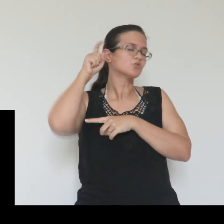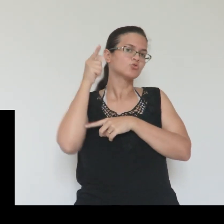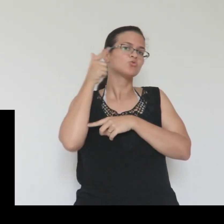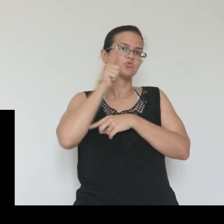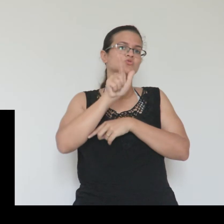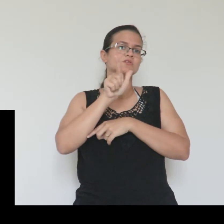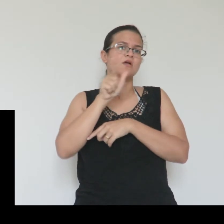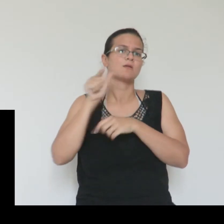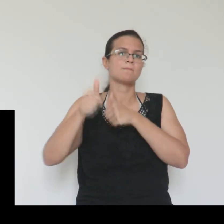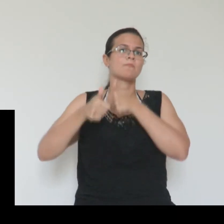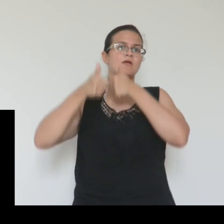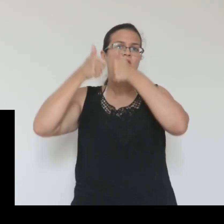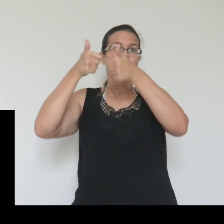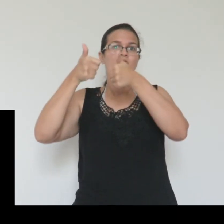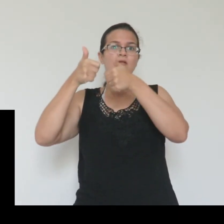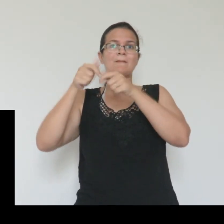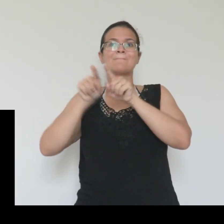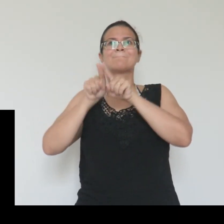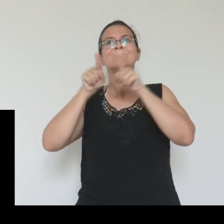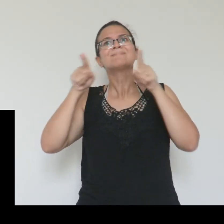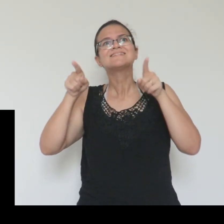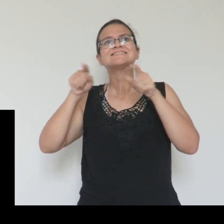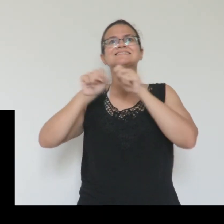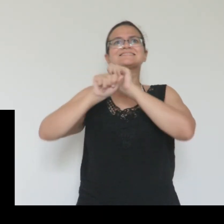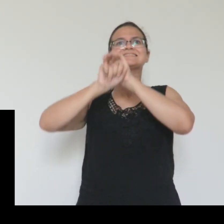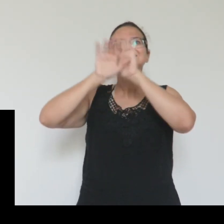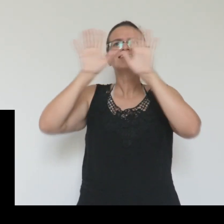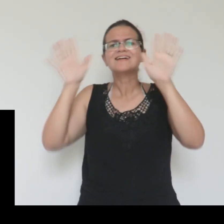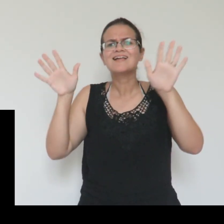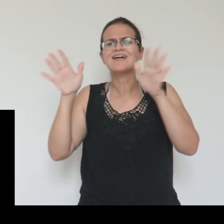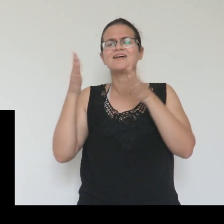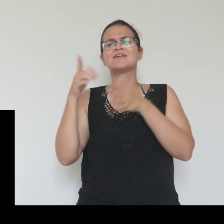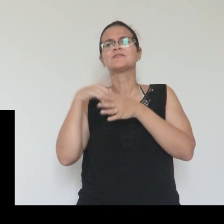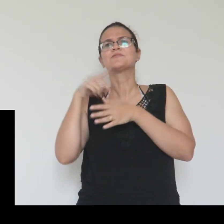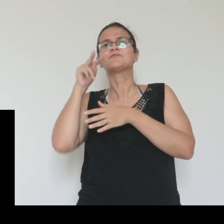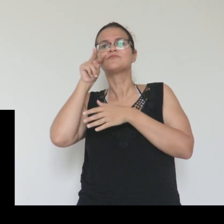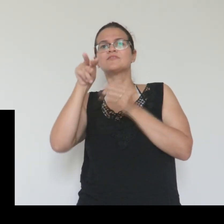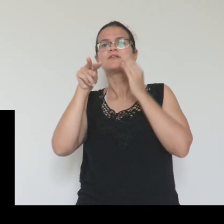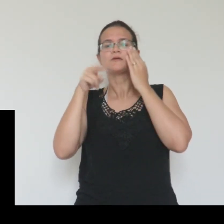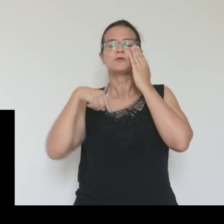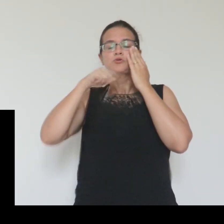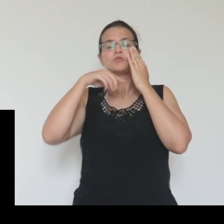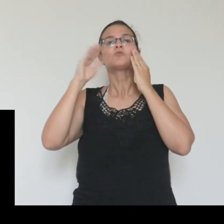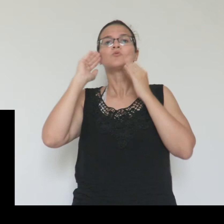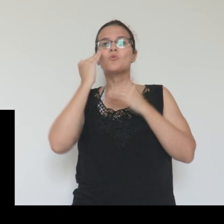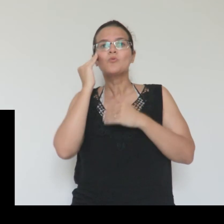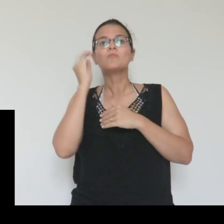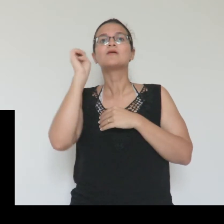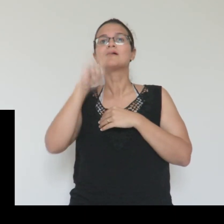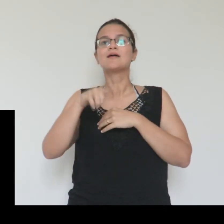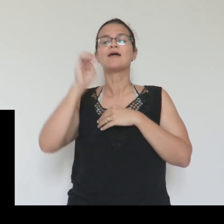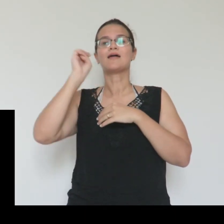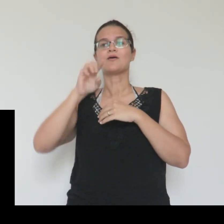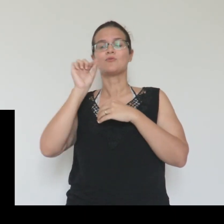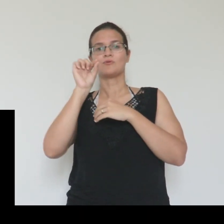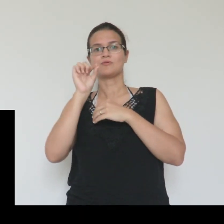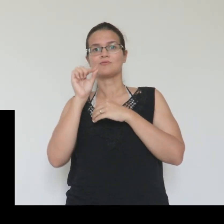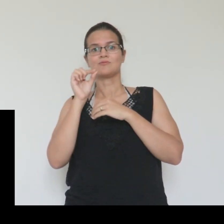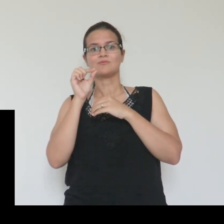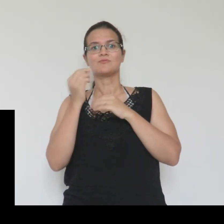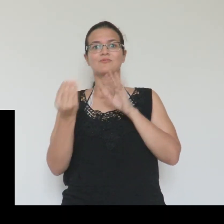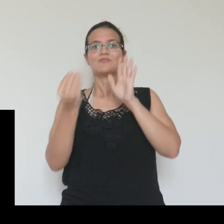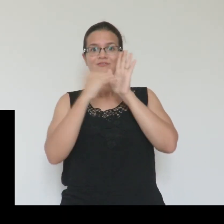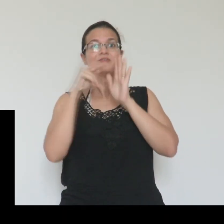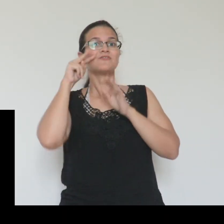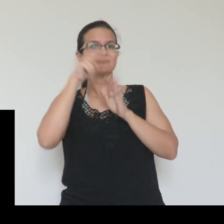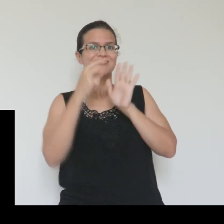link da professora Sueli Ramalho, onde ela vai mostrar o que ele ouve com o aparelho auditivo, o que mostra o aparelho auditivo.